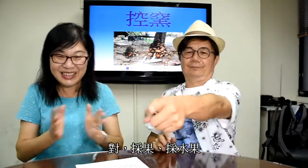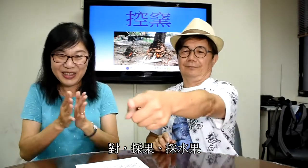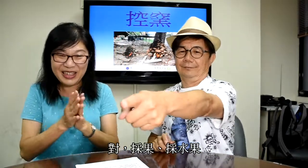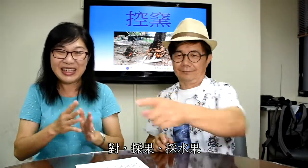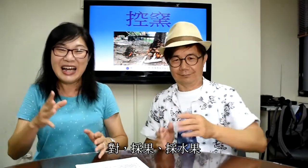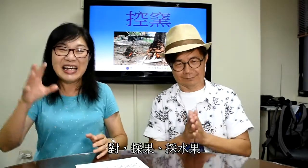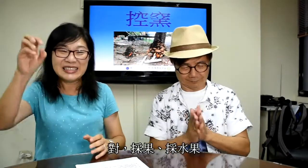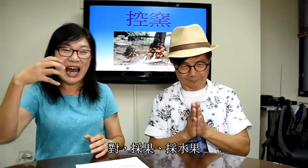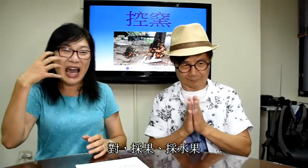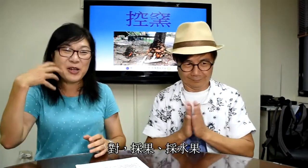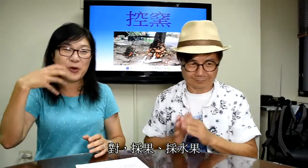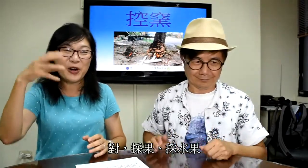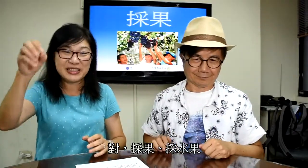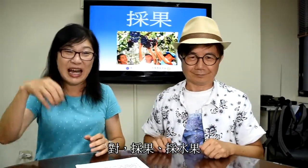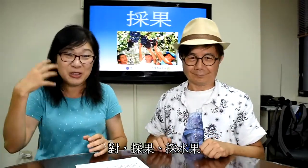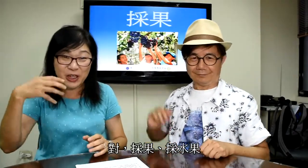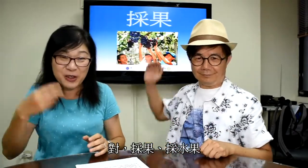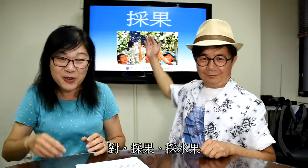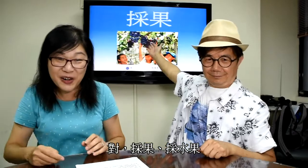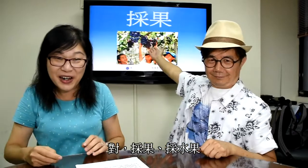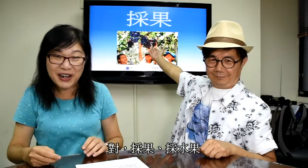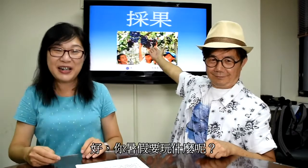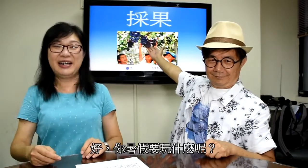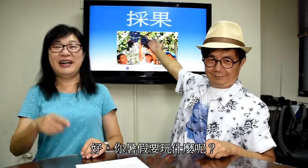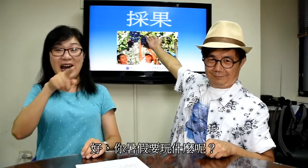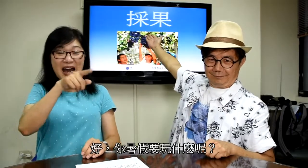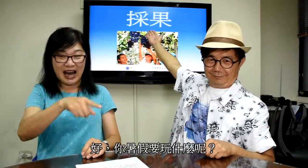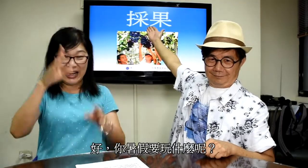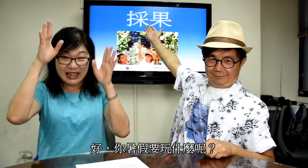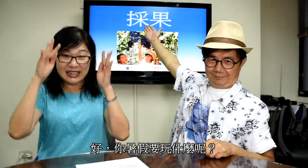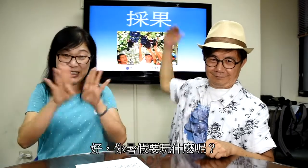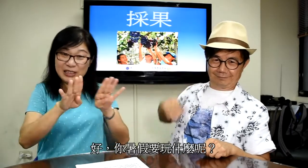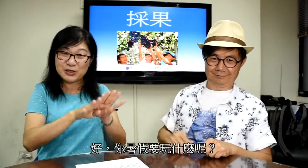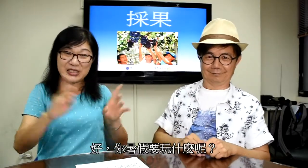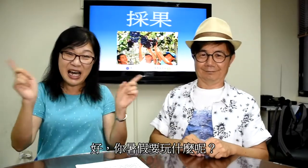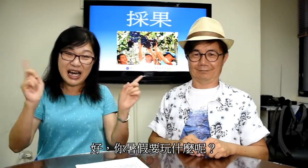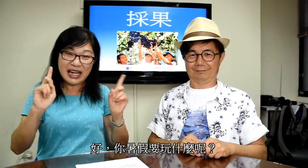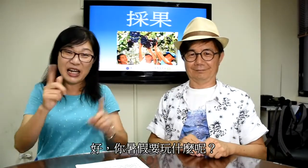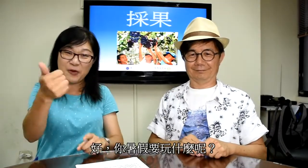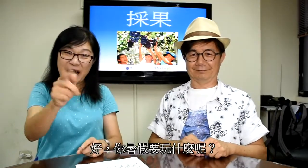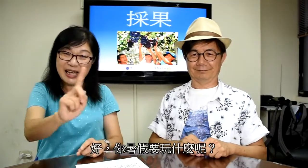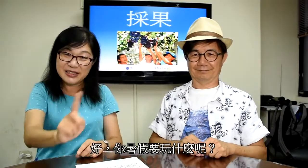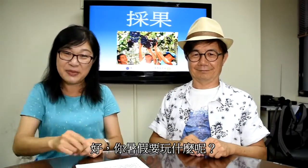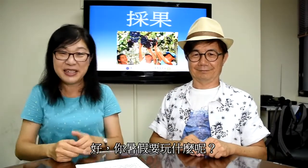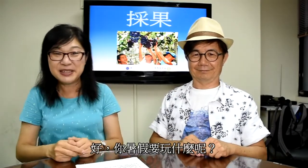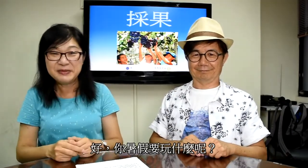对，采果，采水果。好，你暑假要玩什么呢？